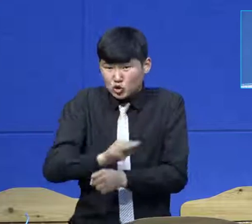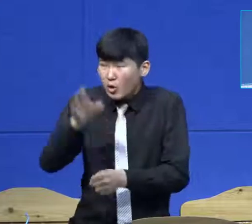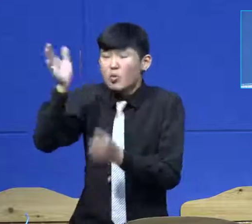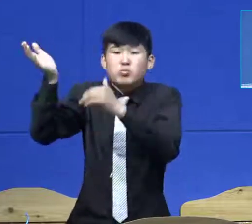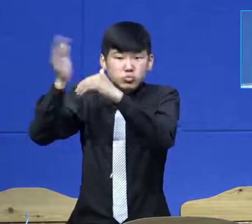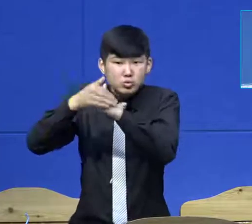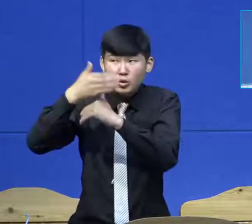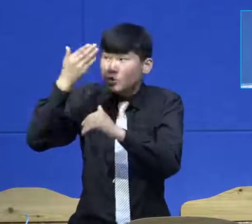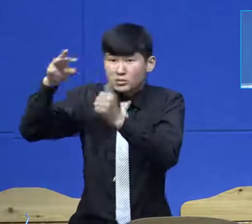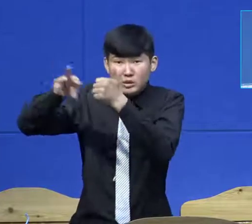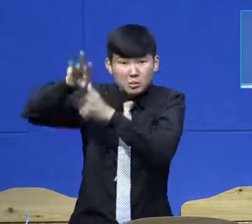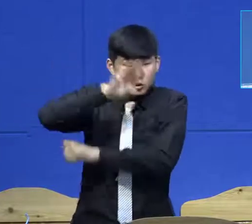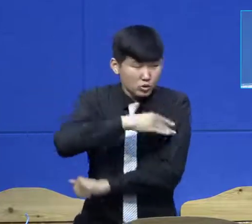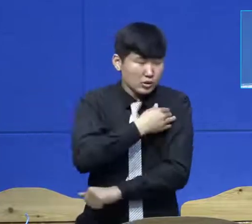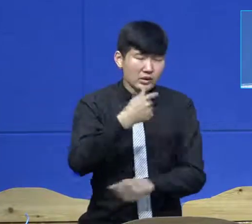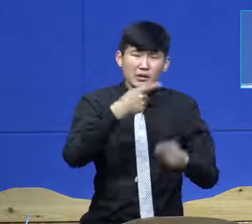элчснэр эзний ажилчид